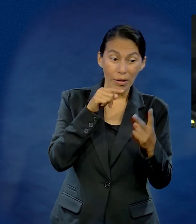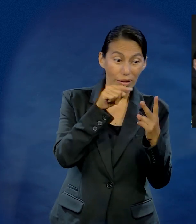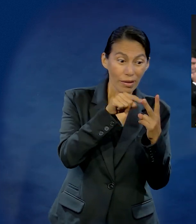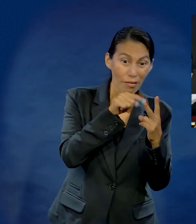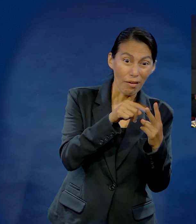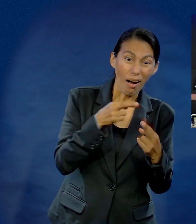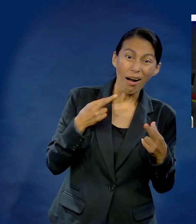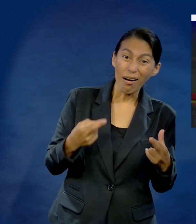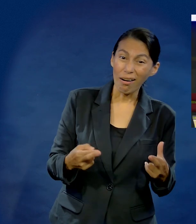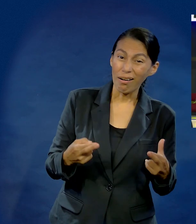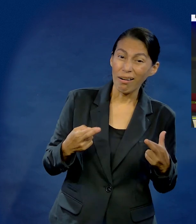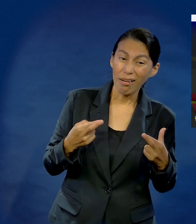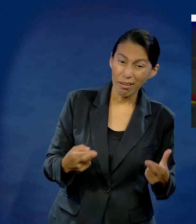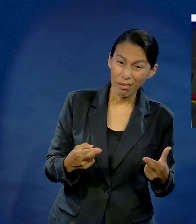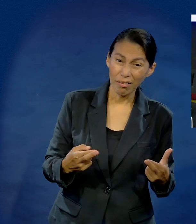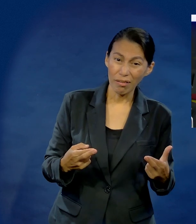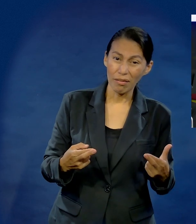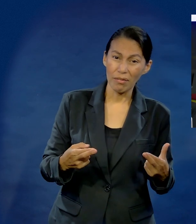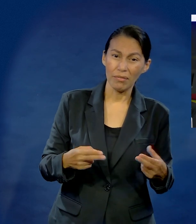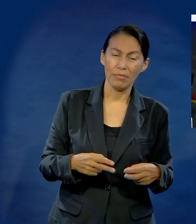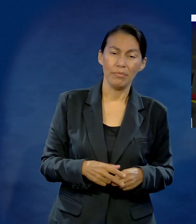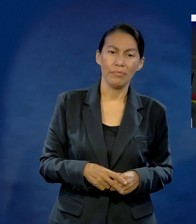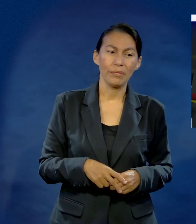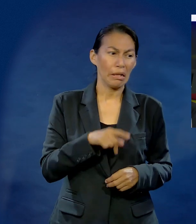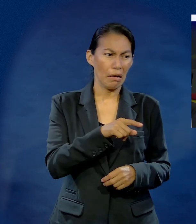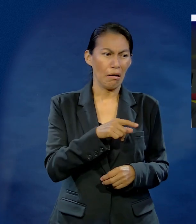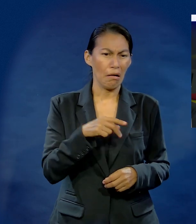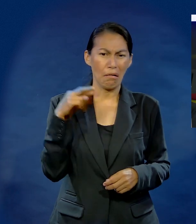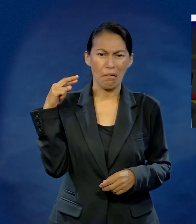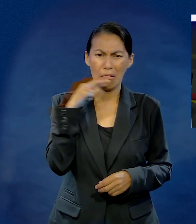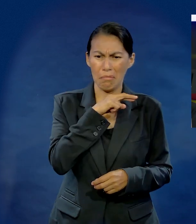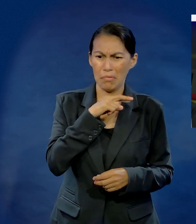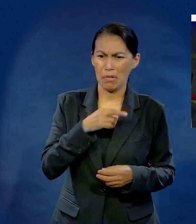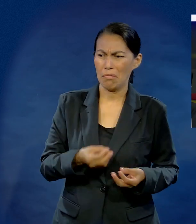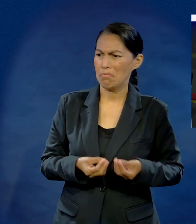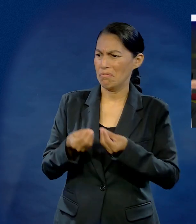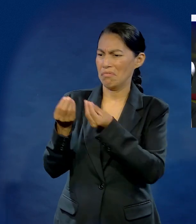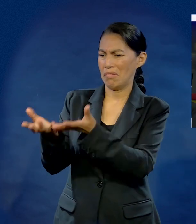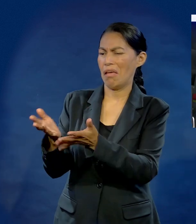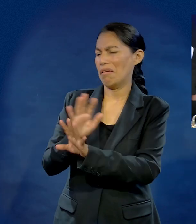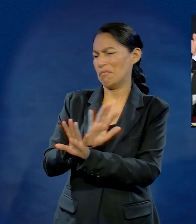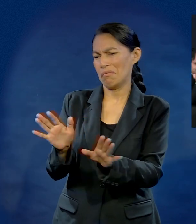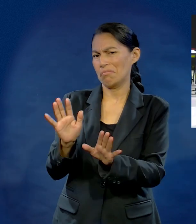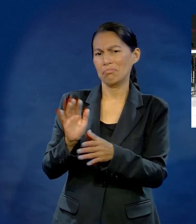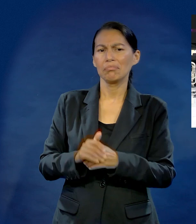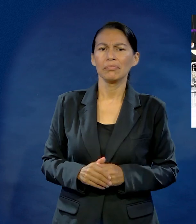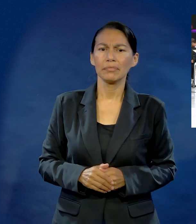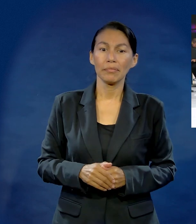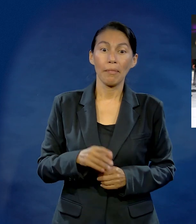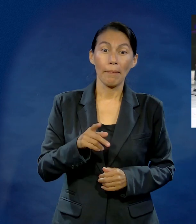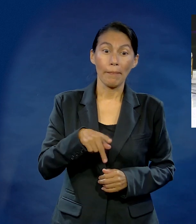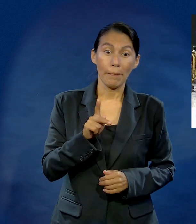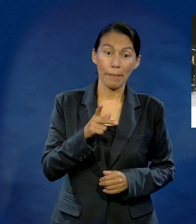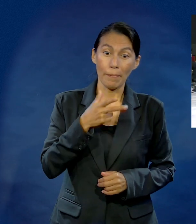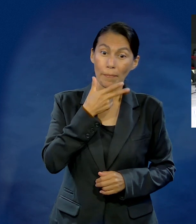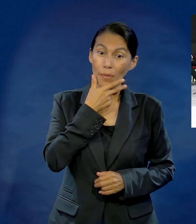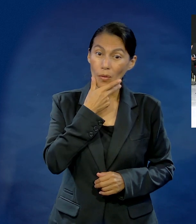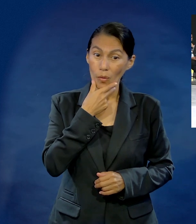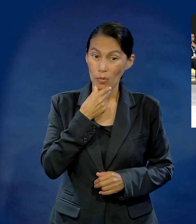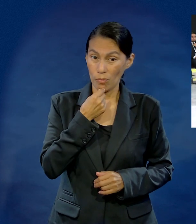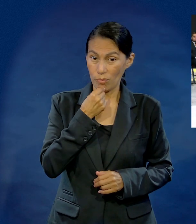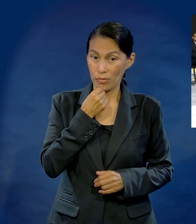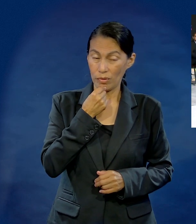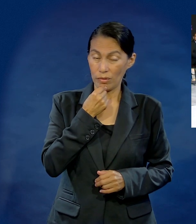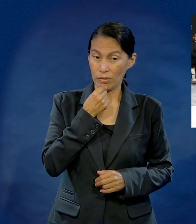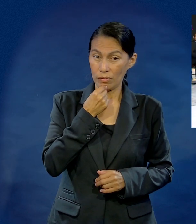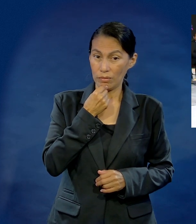sea, es fácil, es un problema sencillo que hay que minimizar pronto. ¿Quieren comida? Señores, no sé, imagino que Nabal haber dicho,